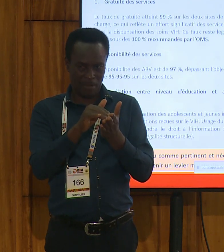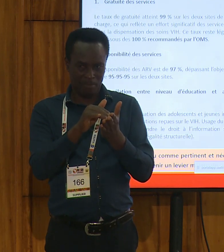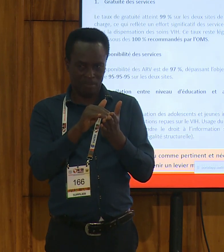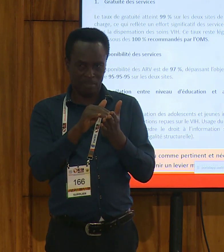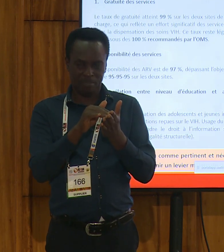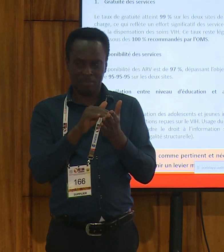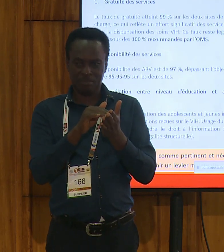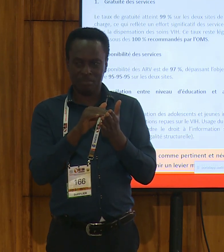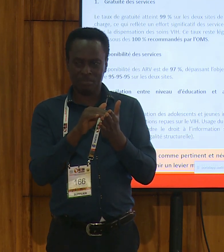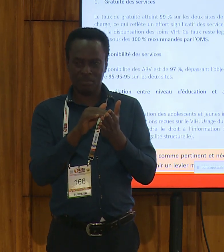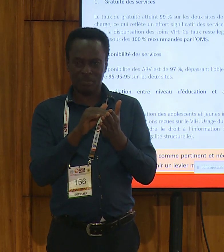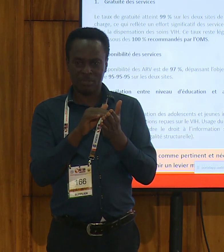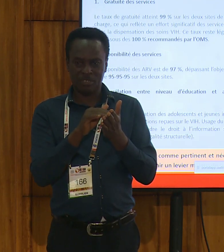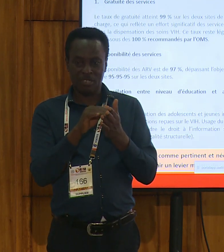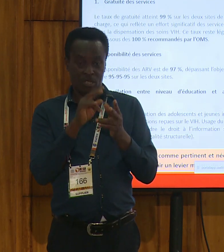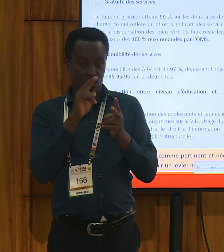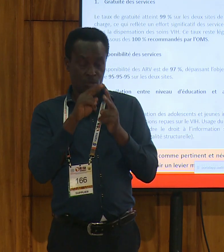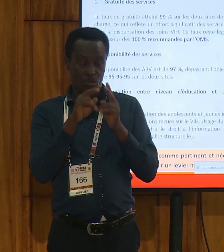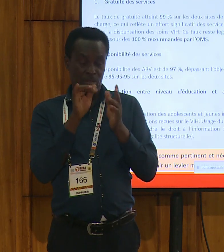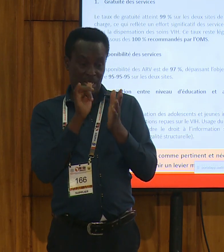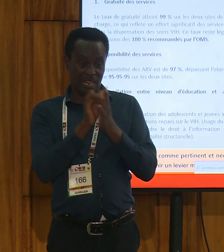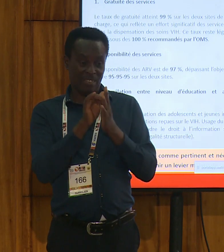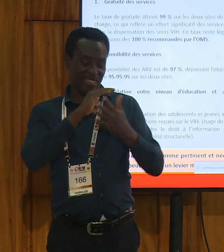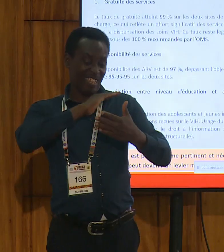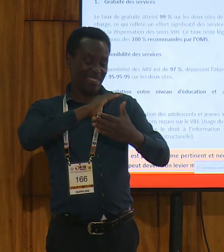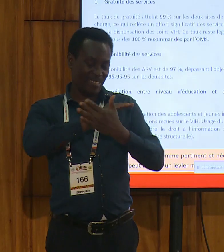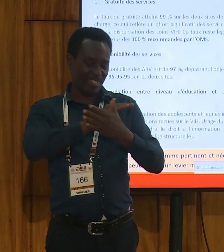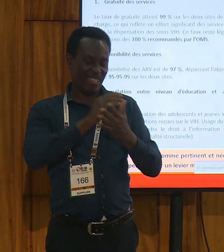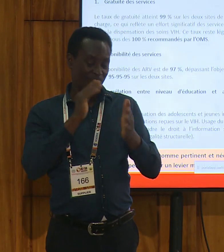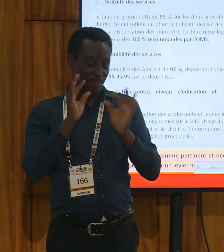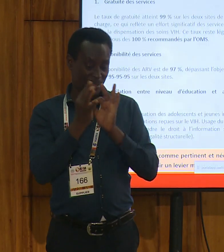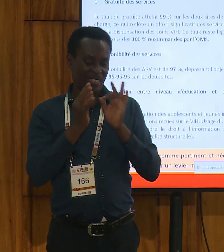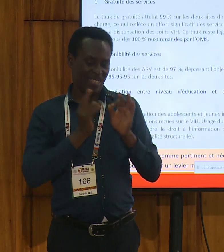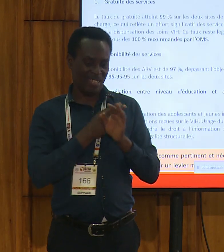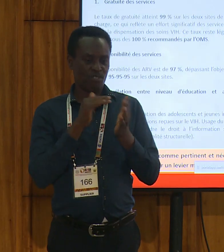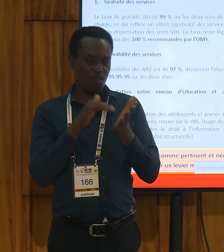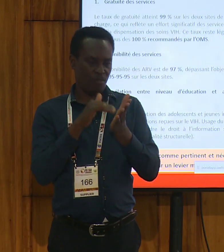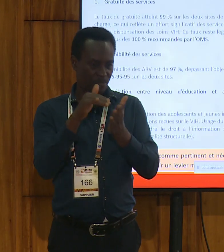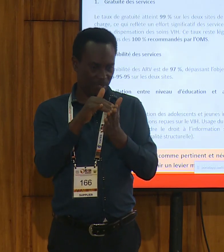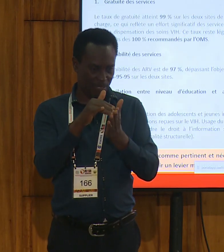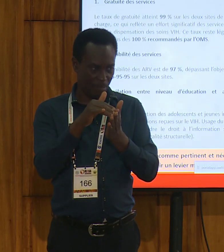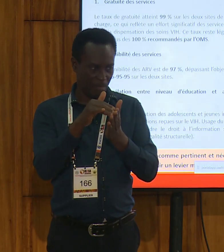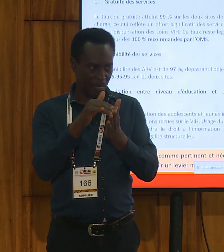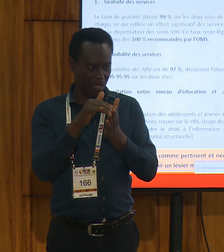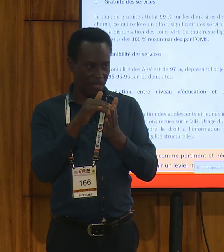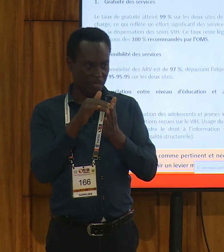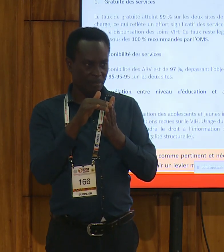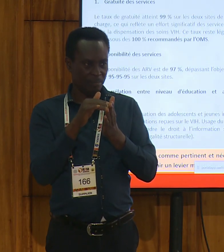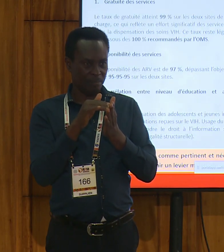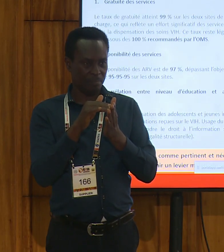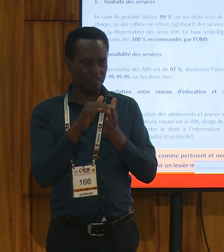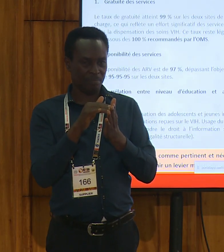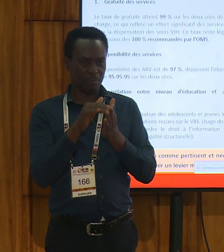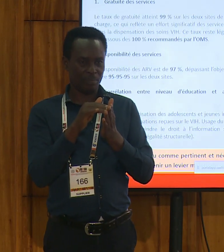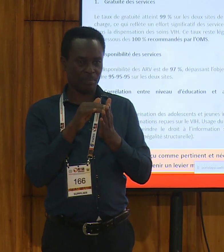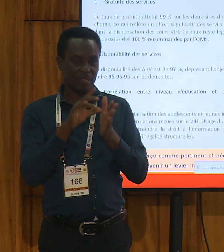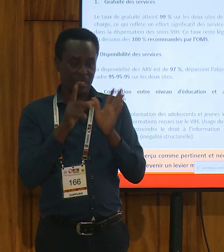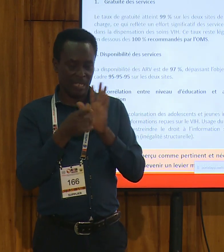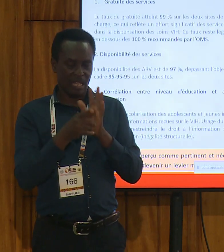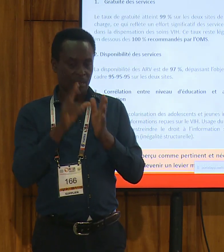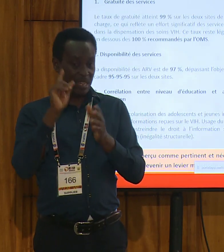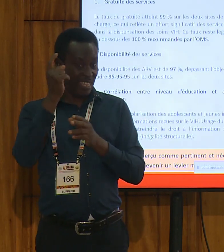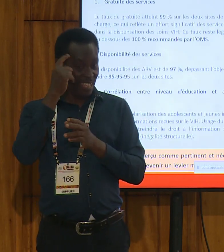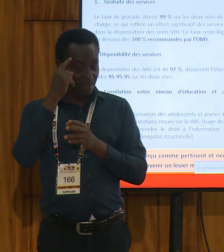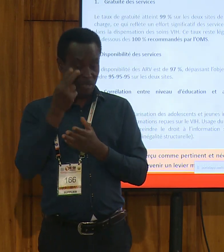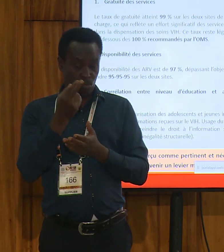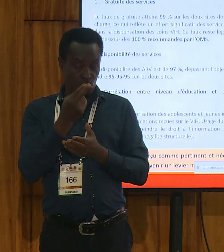et les résistances locales, comme vous le savez. Aussi, des difficultés en termes de logistique et